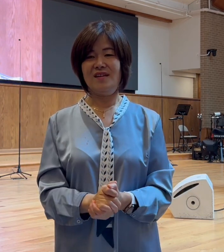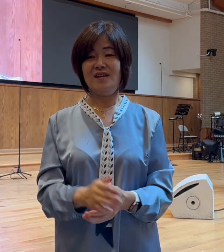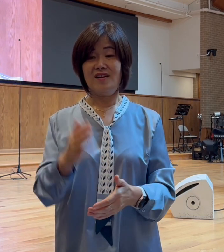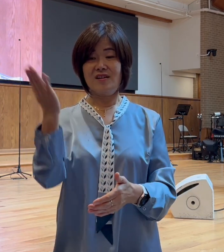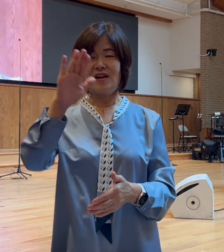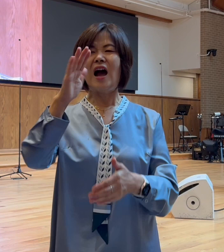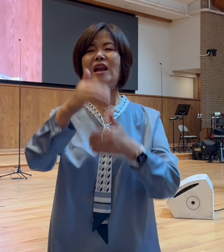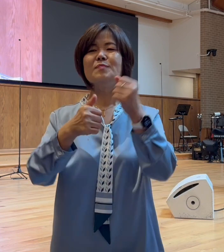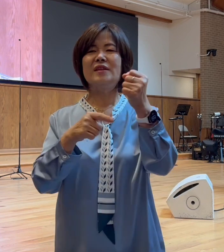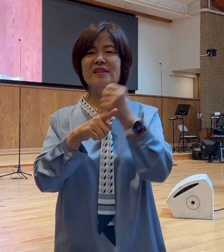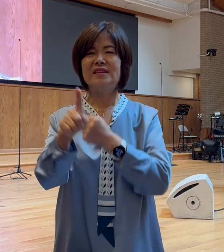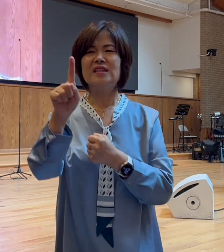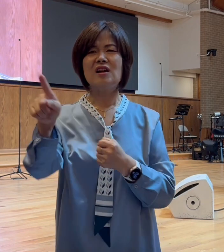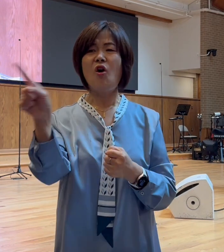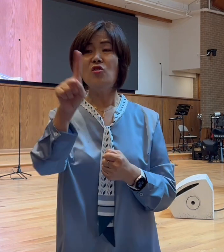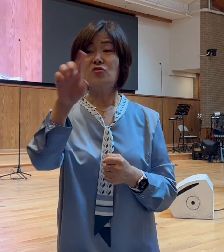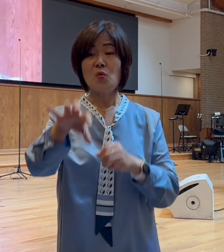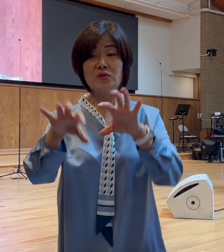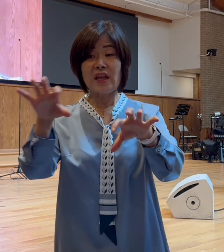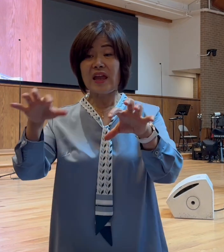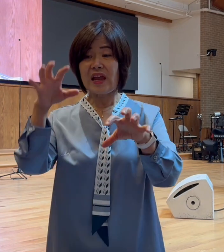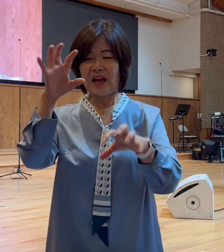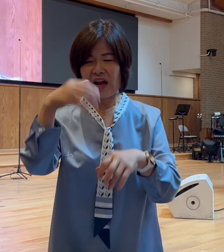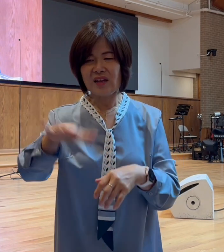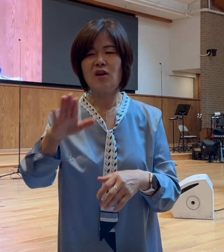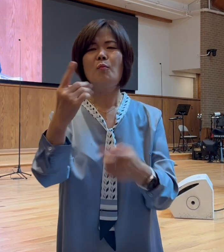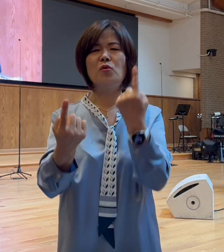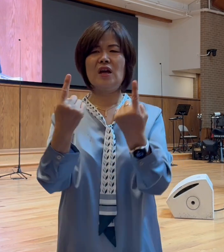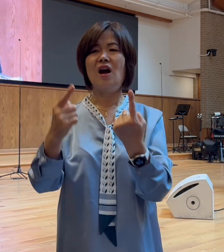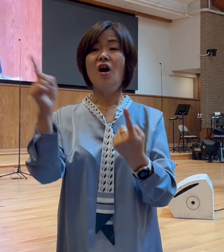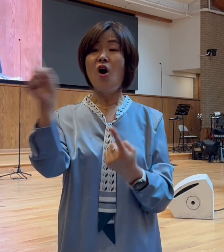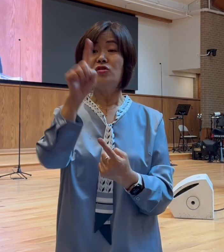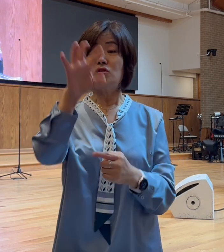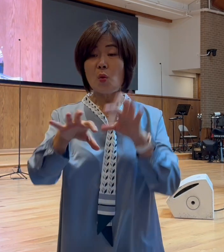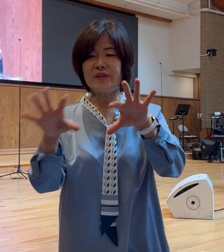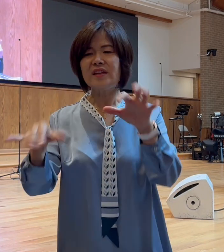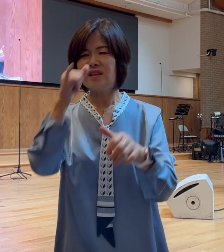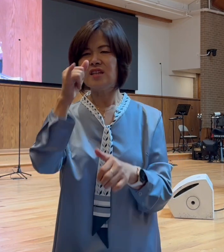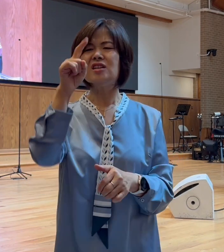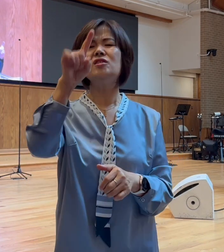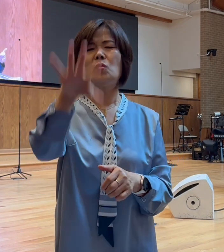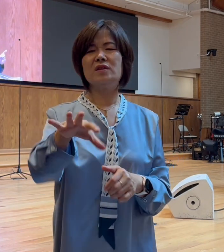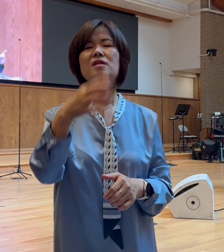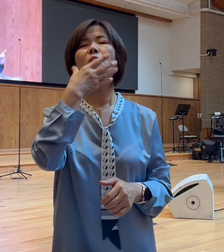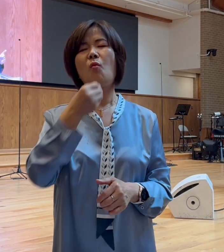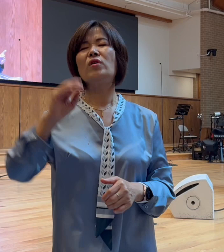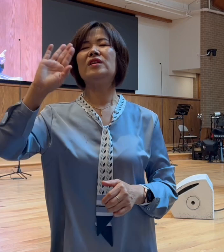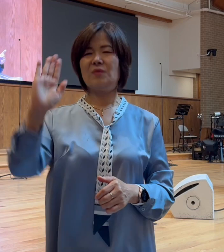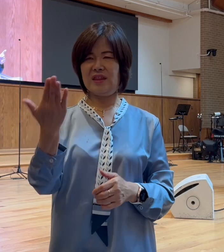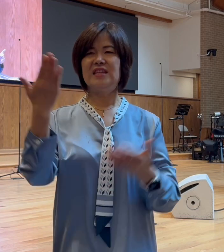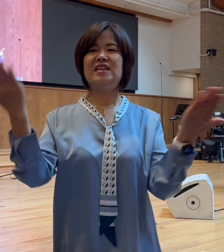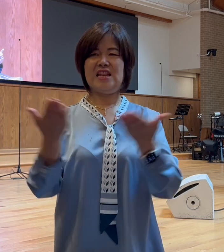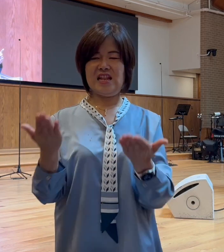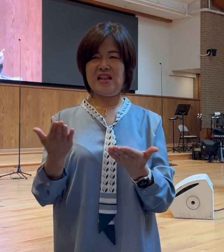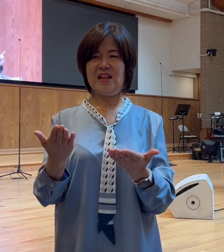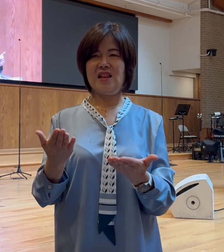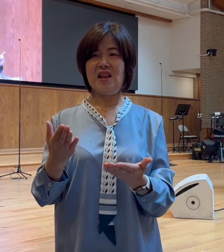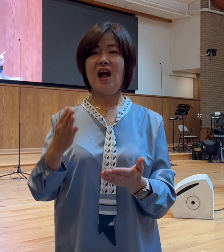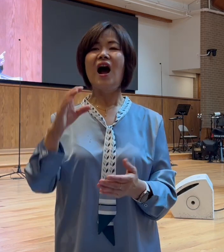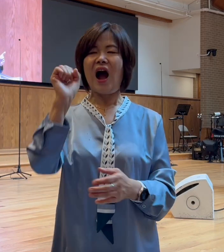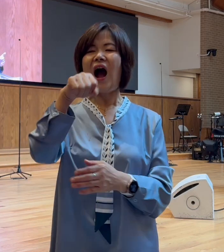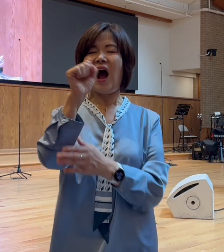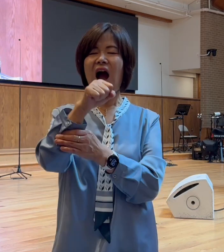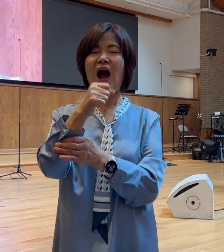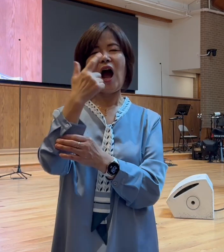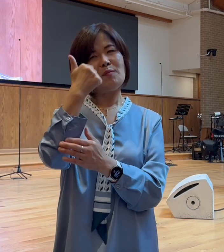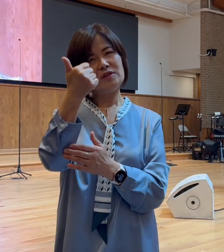하나님의 뜻은 네가 어디에 가느냐가 아니고 네가 어디에 가든지 거기서 보게 되는 거야. 그런 거예요 아버님?